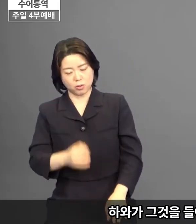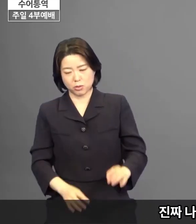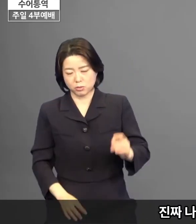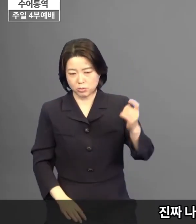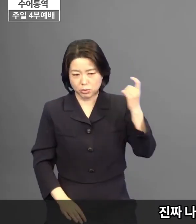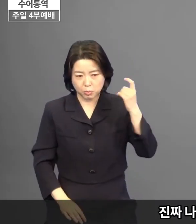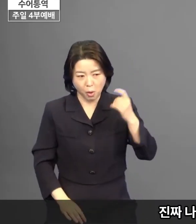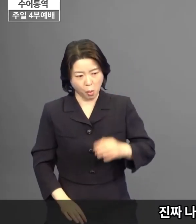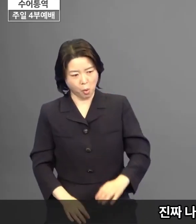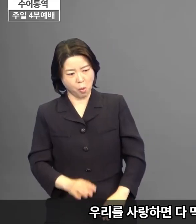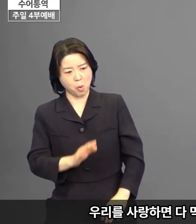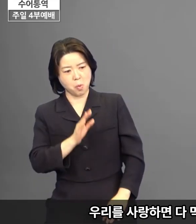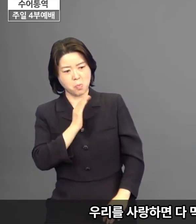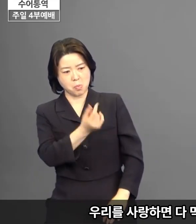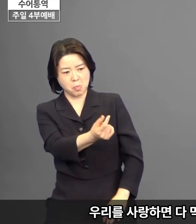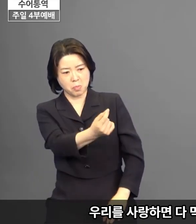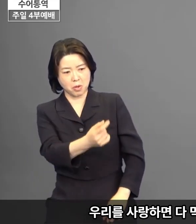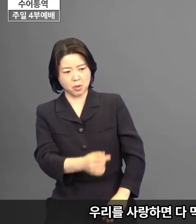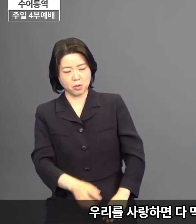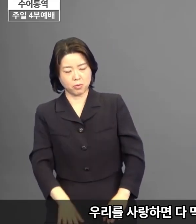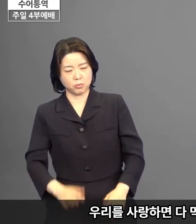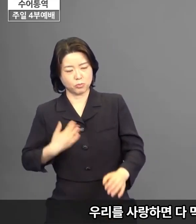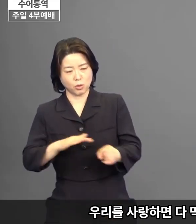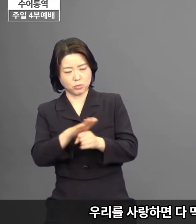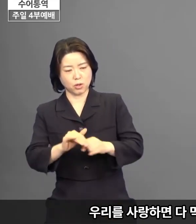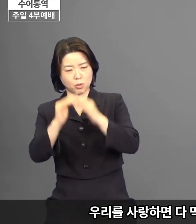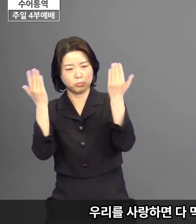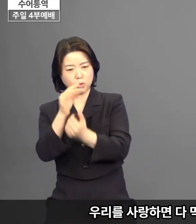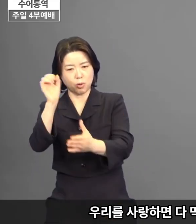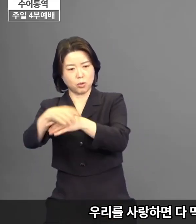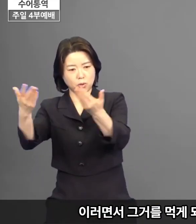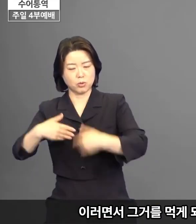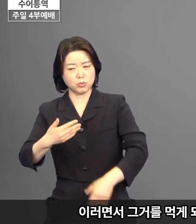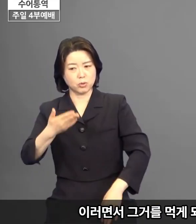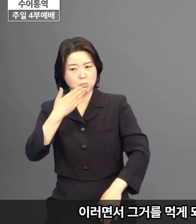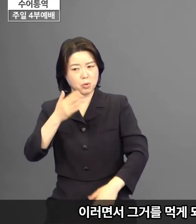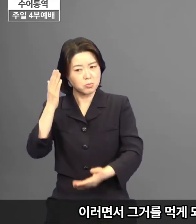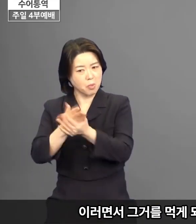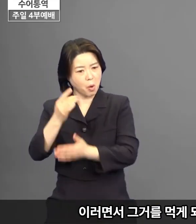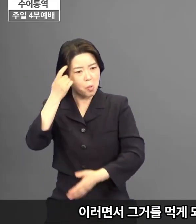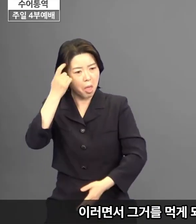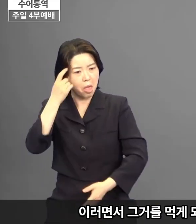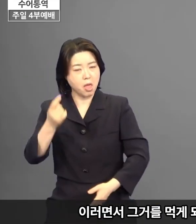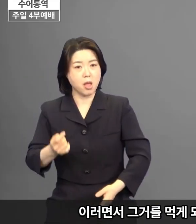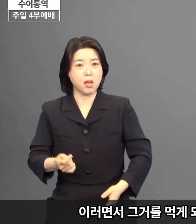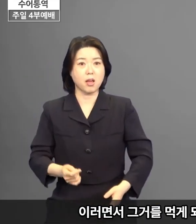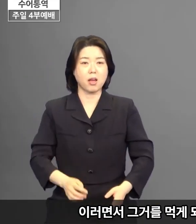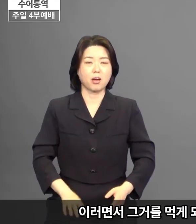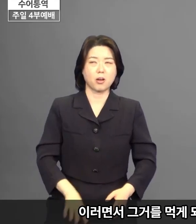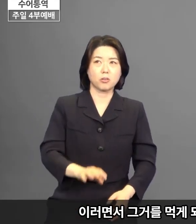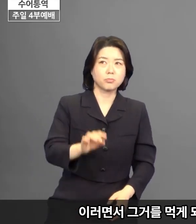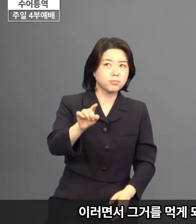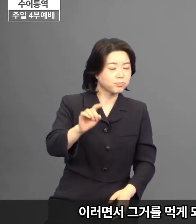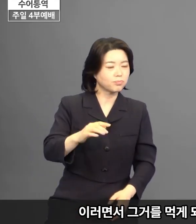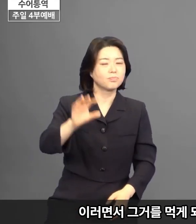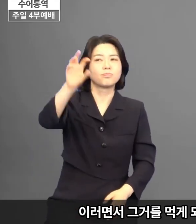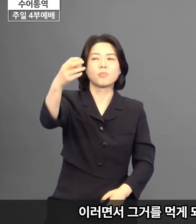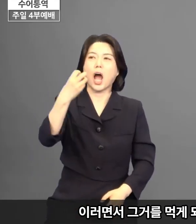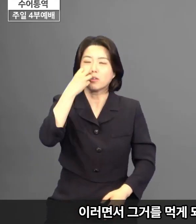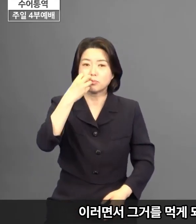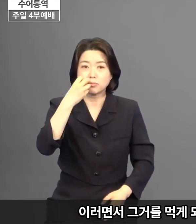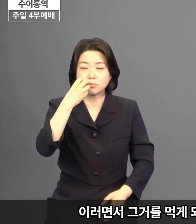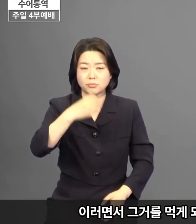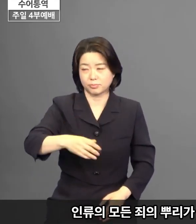같아. 진짜 나를 사랑하면 우리를 사랑하면 다 먹게 해야지. 왜 못 먹게 해? 이러면서 그거를 먹게 되고 또한